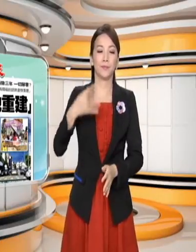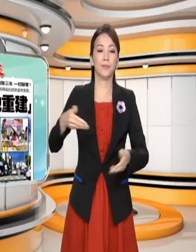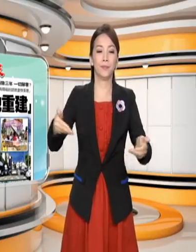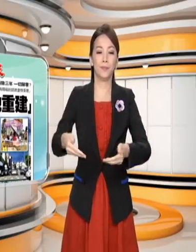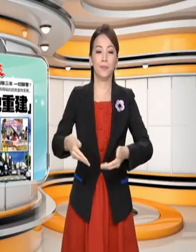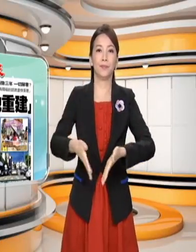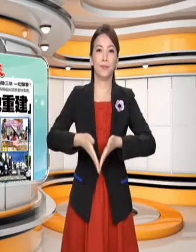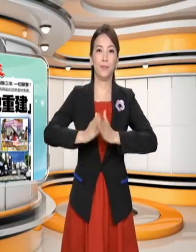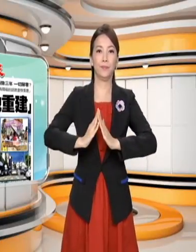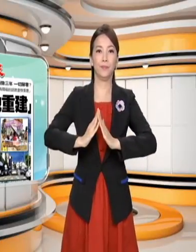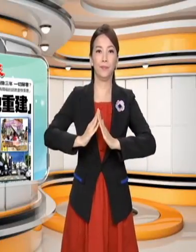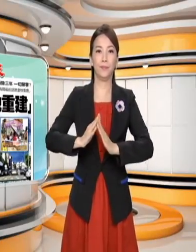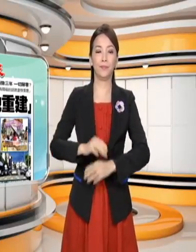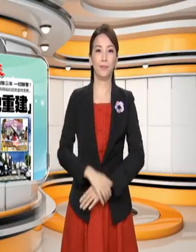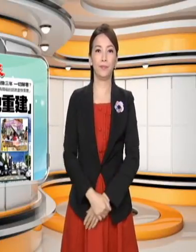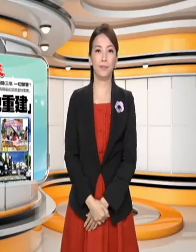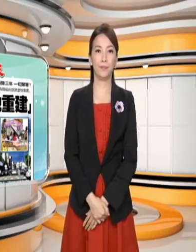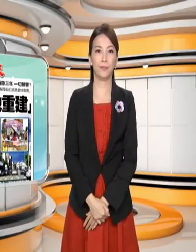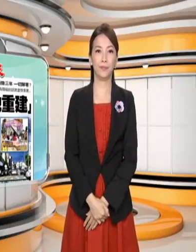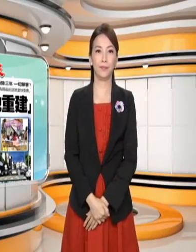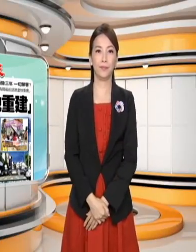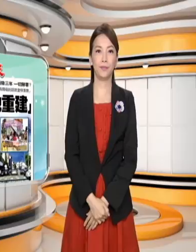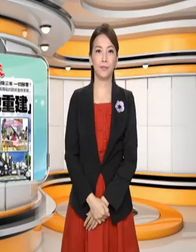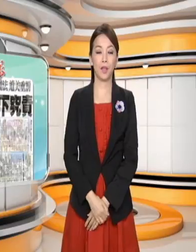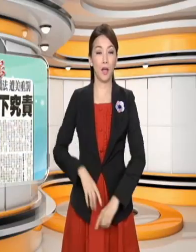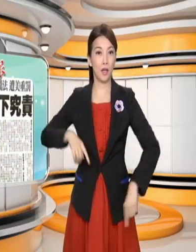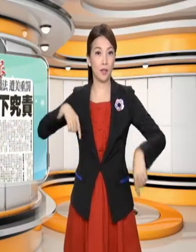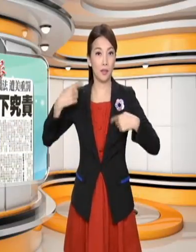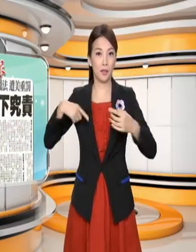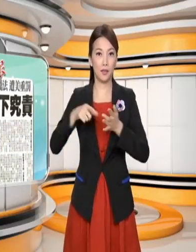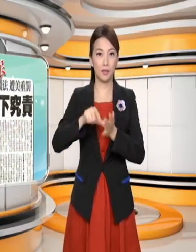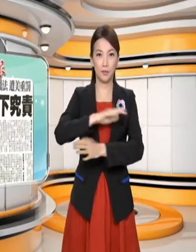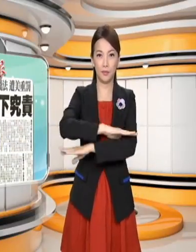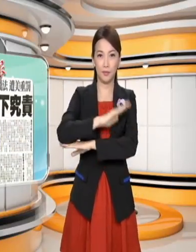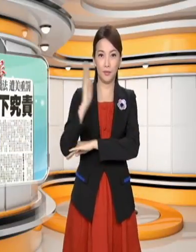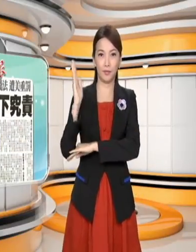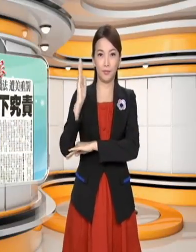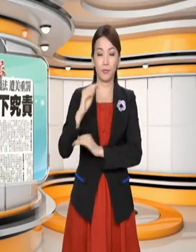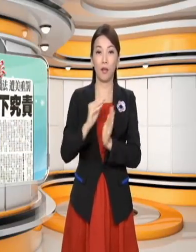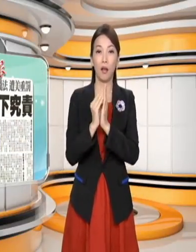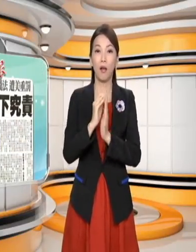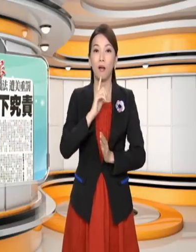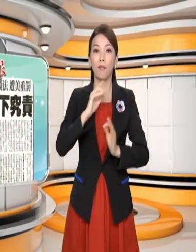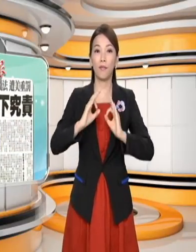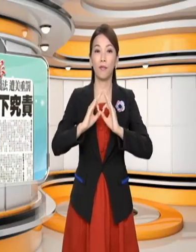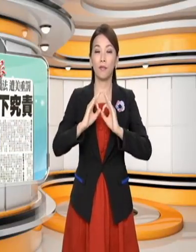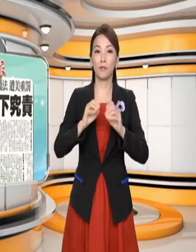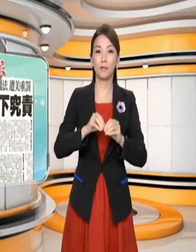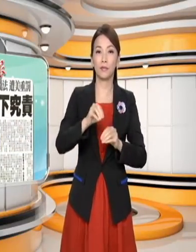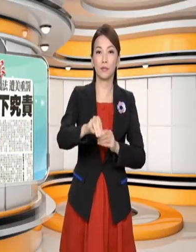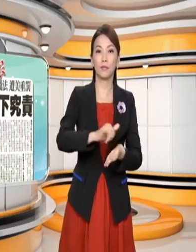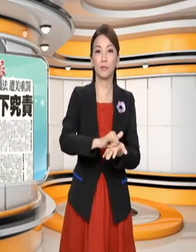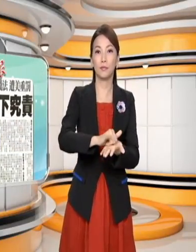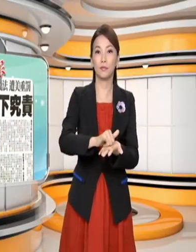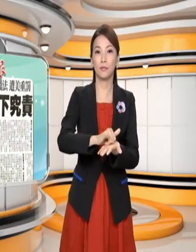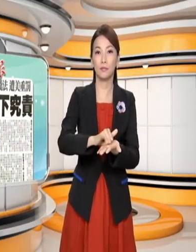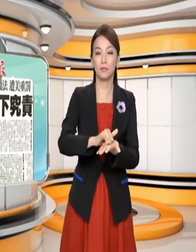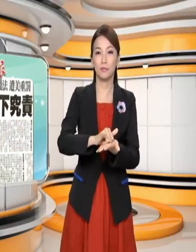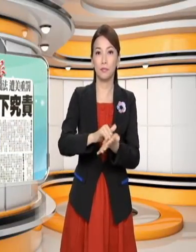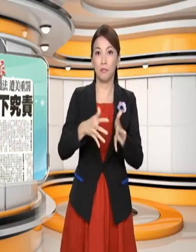建。接着来看到的是自由时报，兆丰银行纽约分行违反